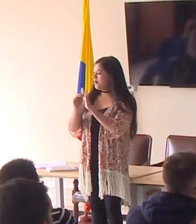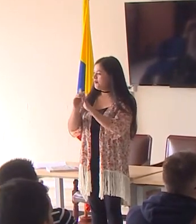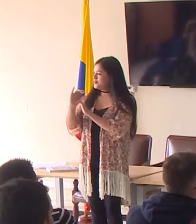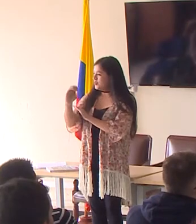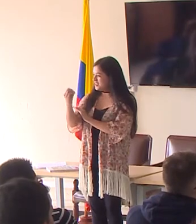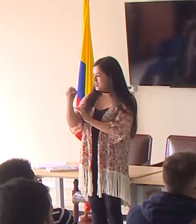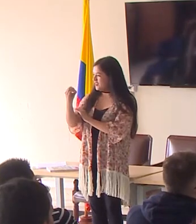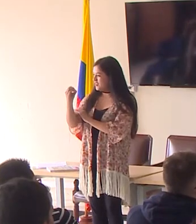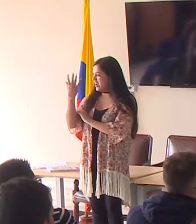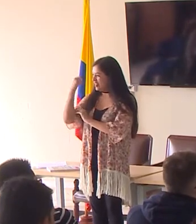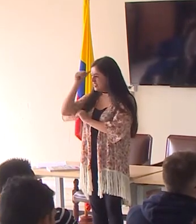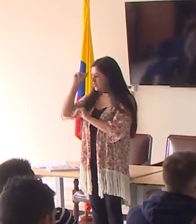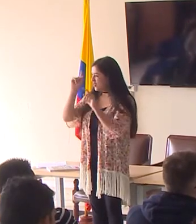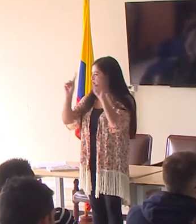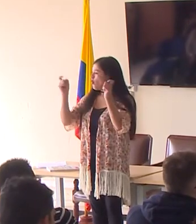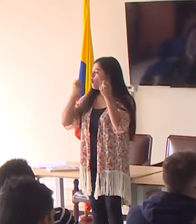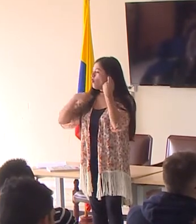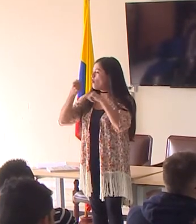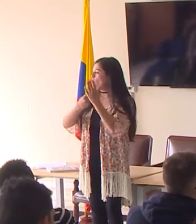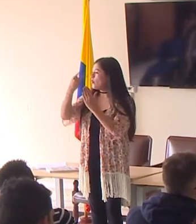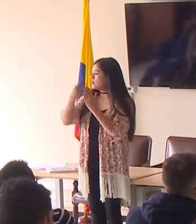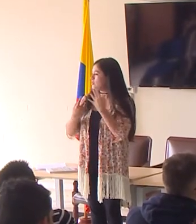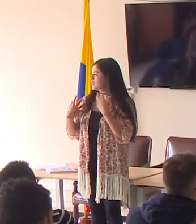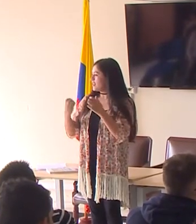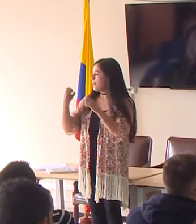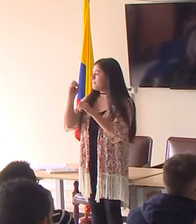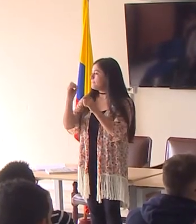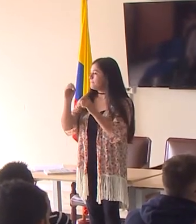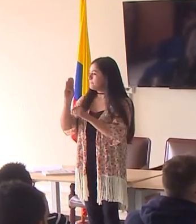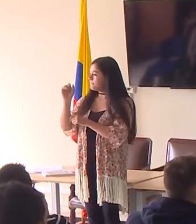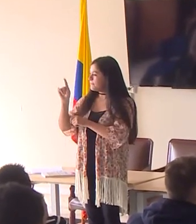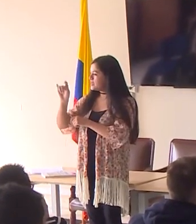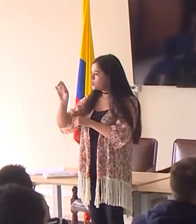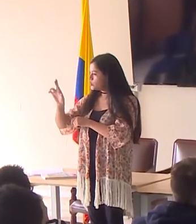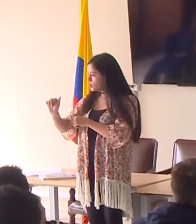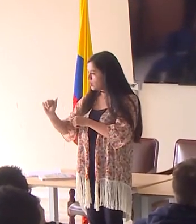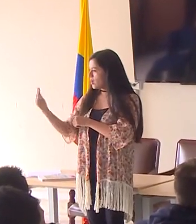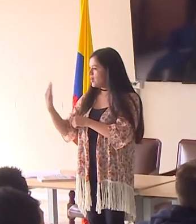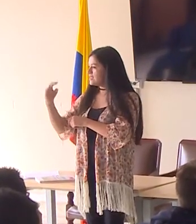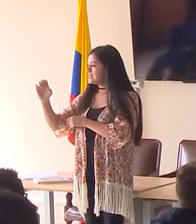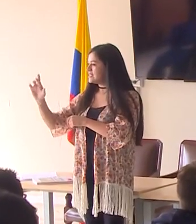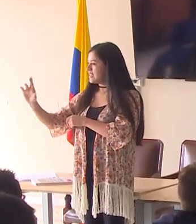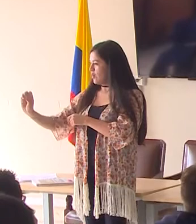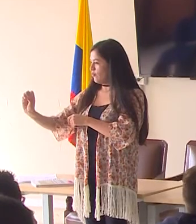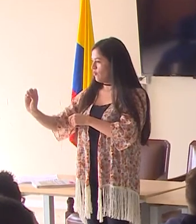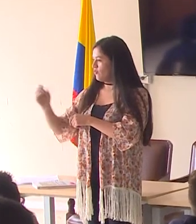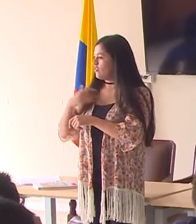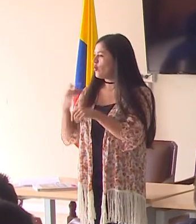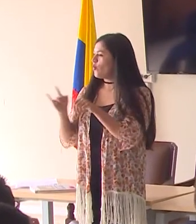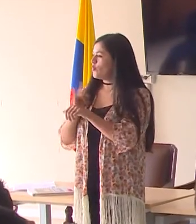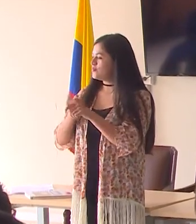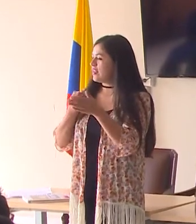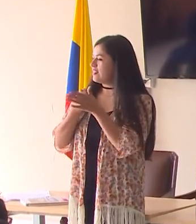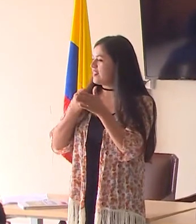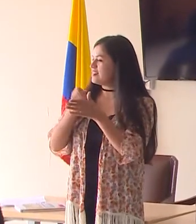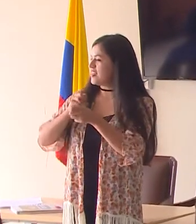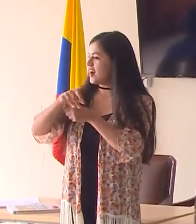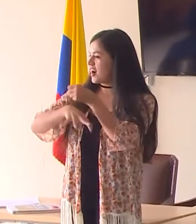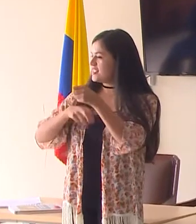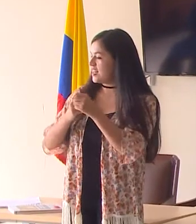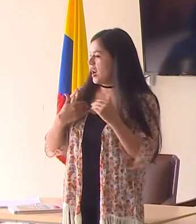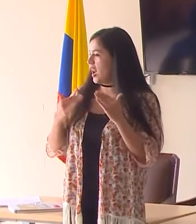y cómo manejamos los desechos de la casa pero no trascendió a otras